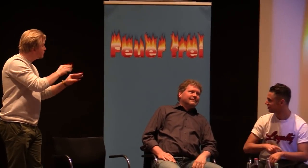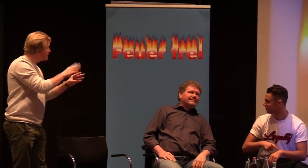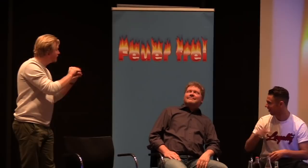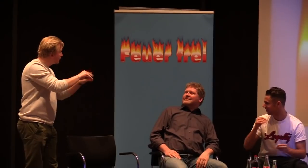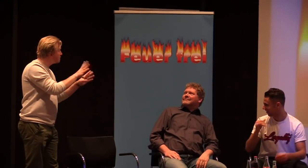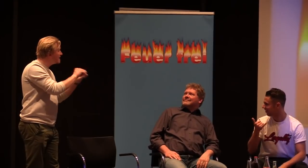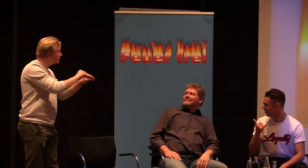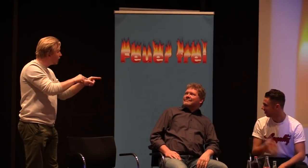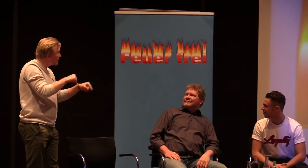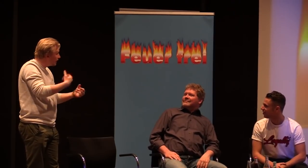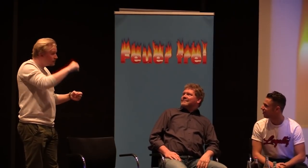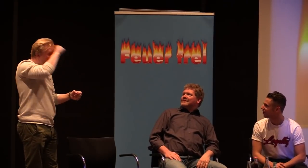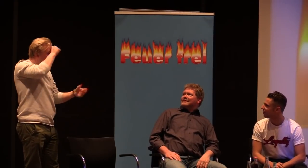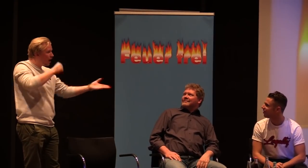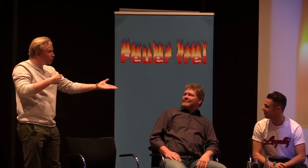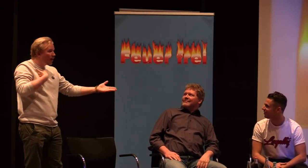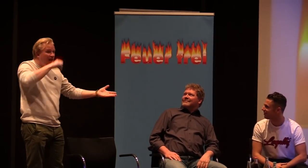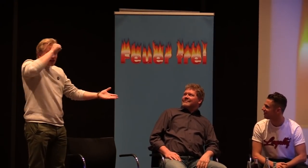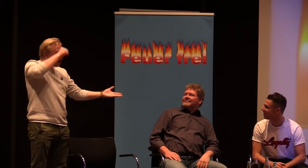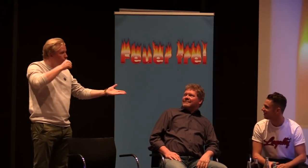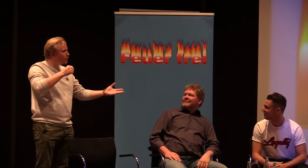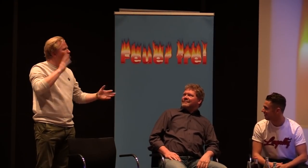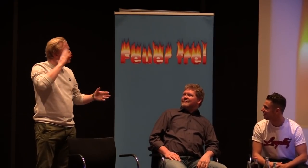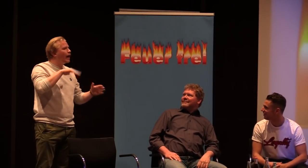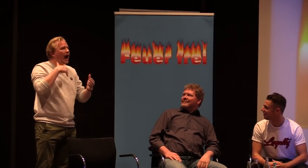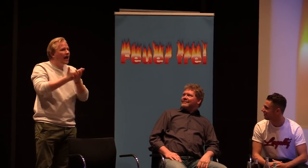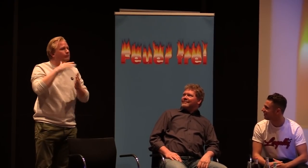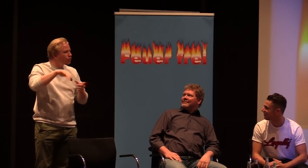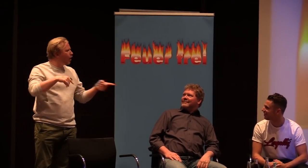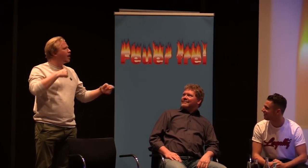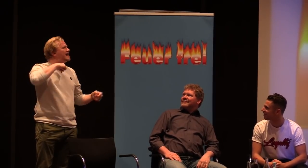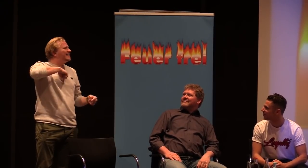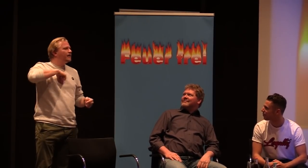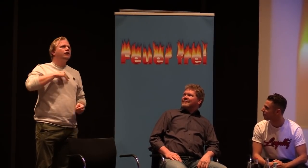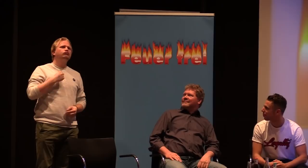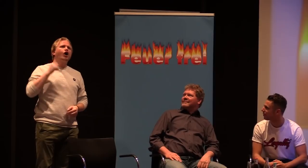Ich zeig das nachher. Es geht um Zug, das zeig ich dir nachher. Ja, genau, du hast keine Ahnung, sagst du ja auch.